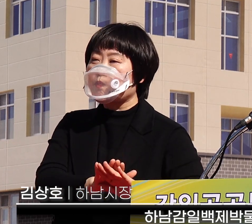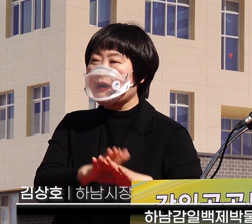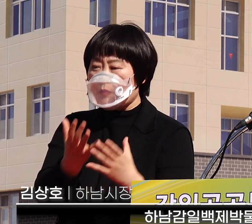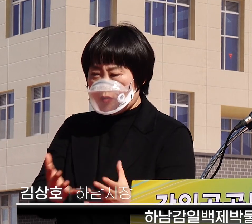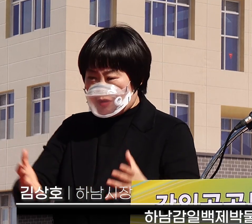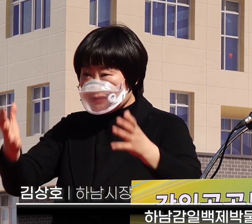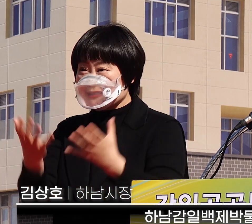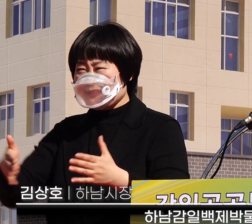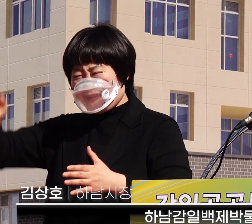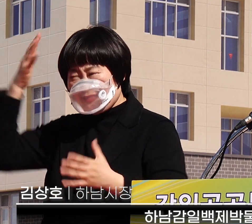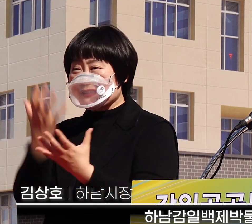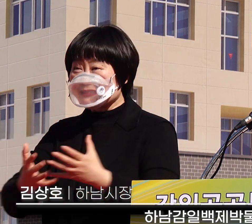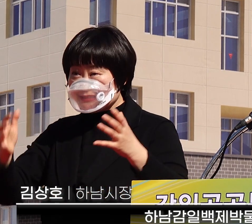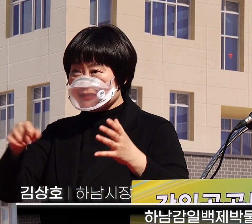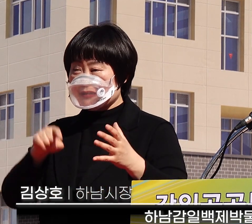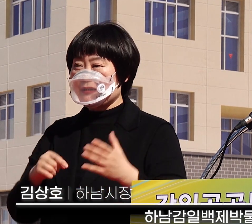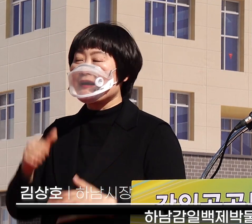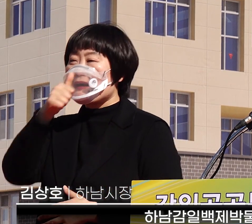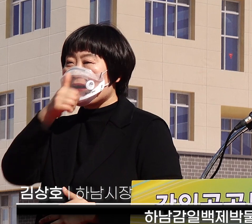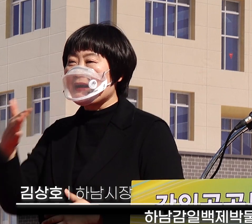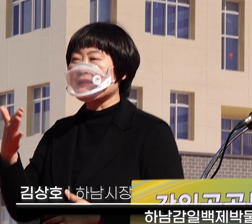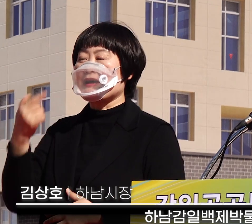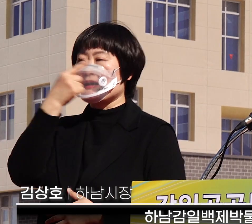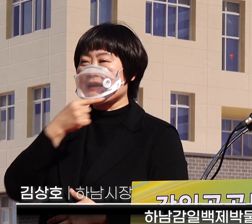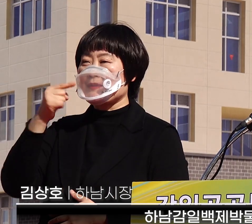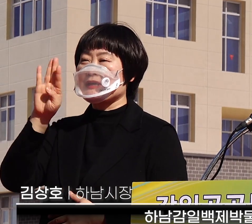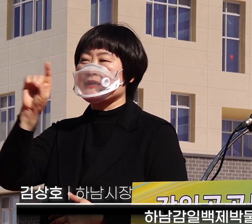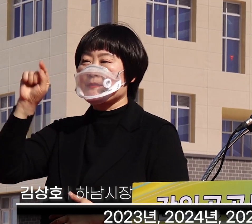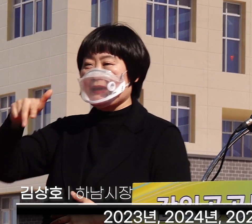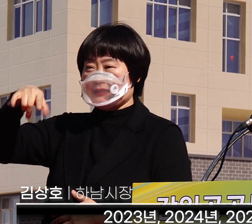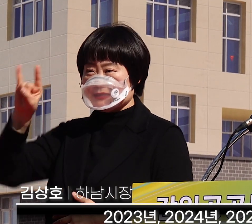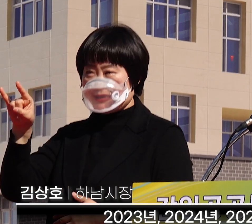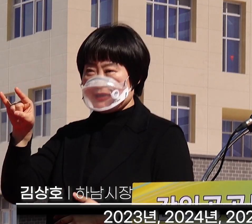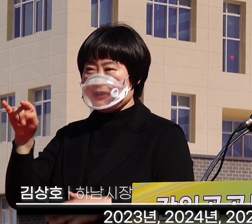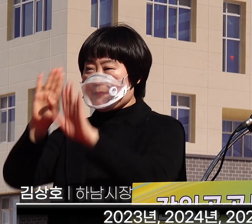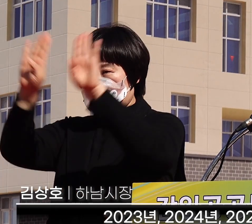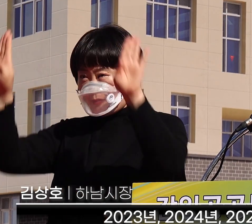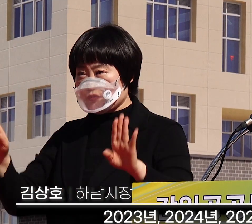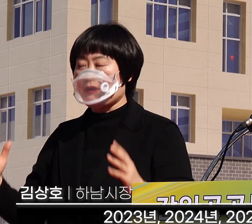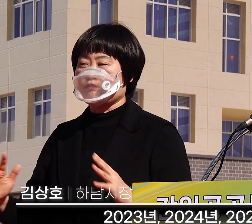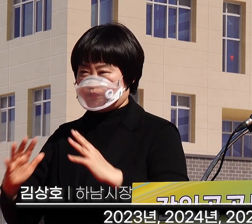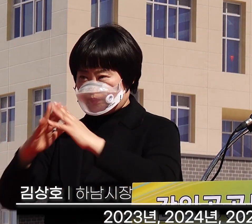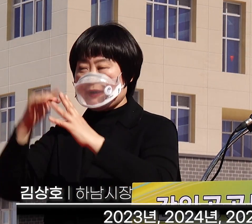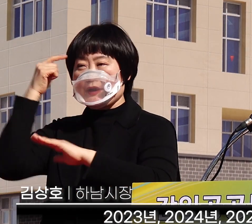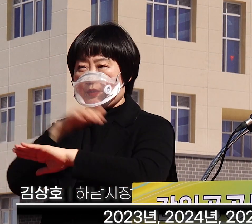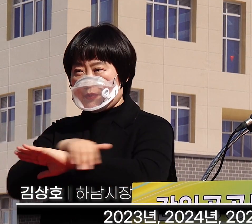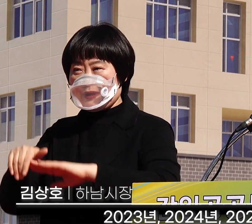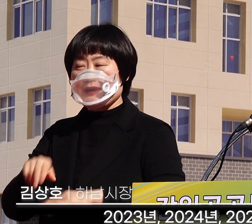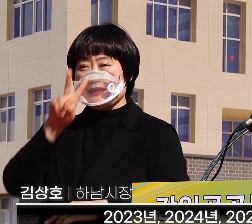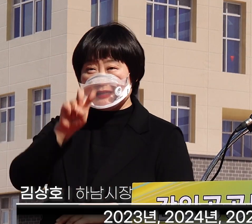한합 가밀 백제 박물관을 건립합니다. 23년,